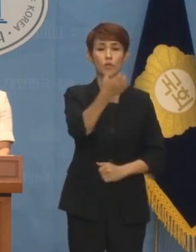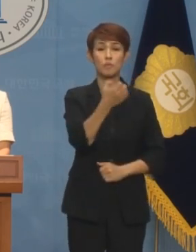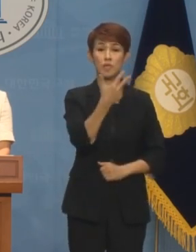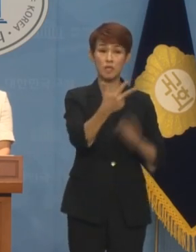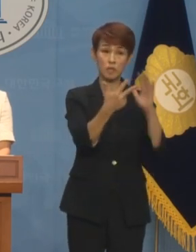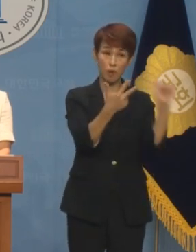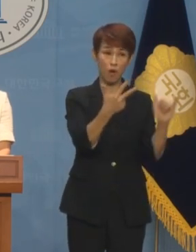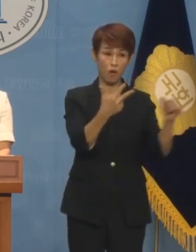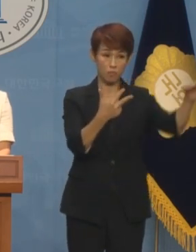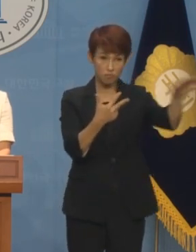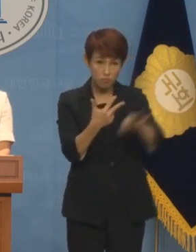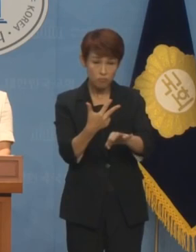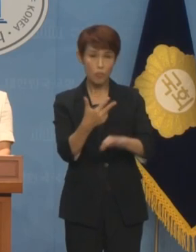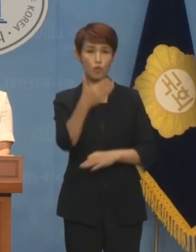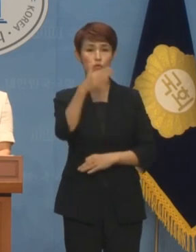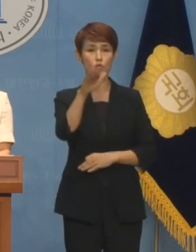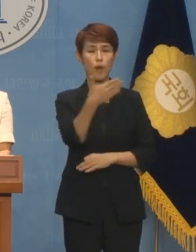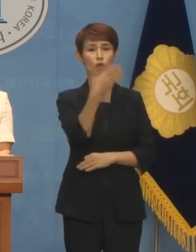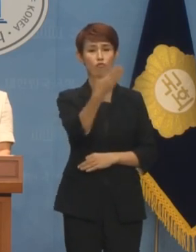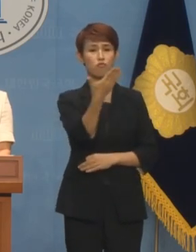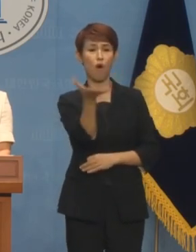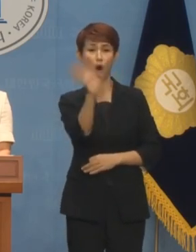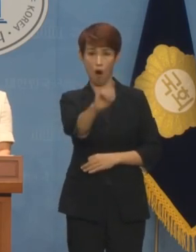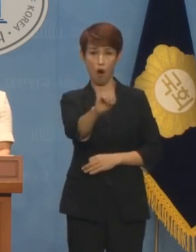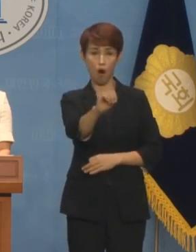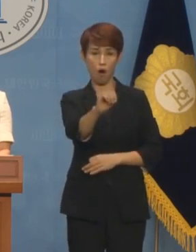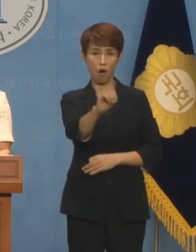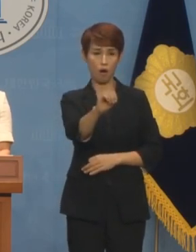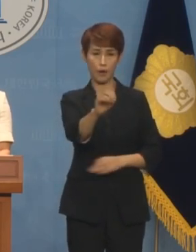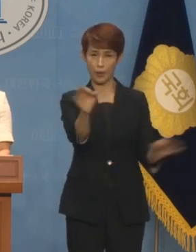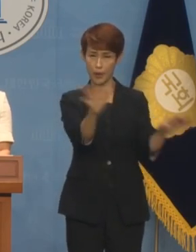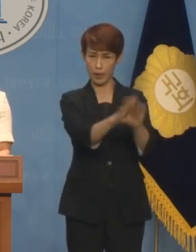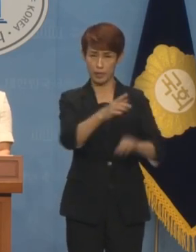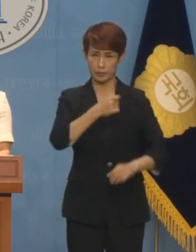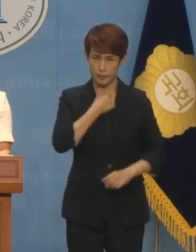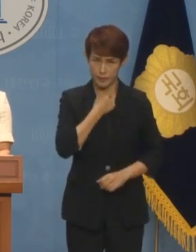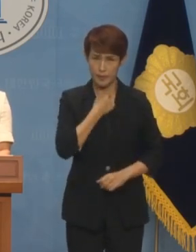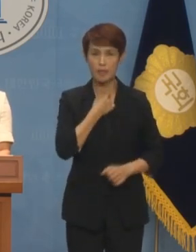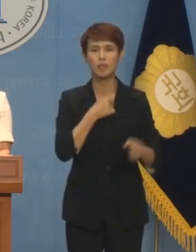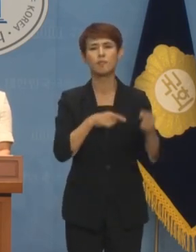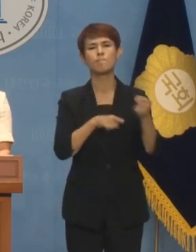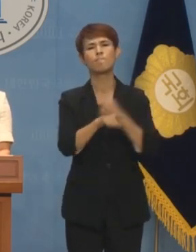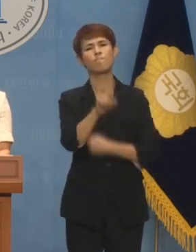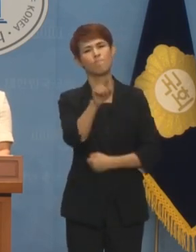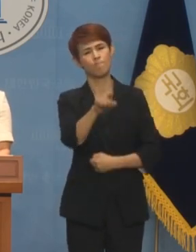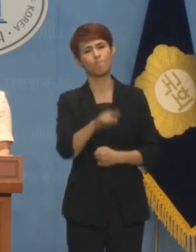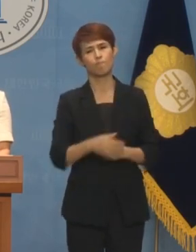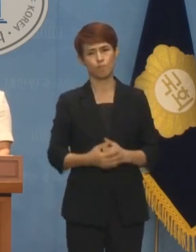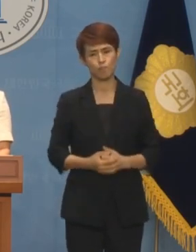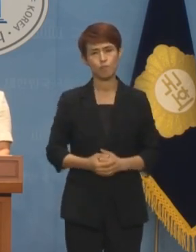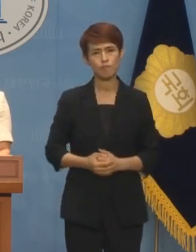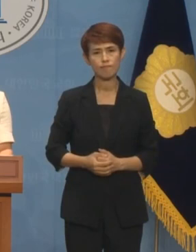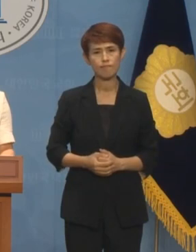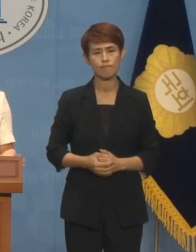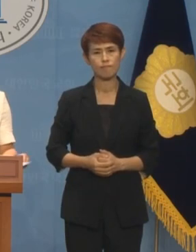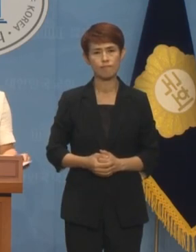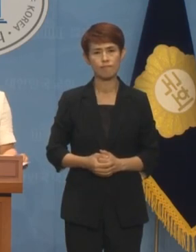2,597명이 낸 909억 원 세금까지 아예 없애겠다라는 것이 지금 정부 여당의